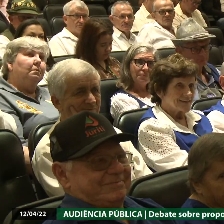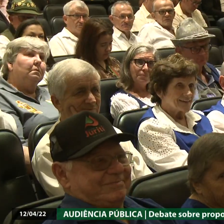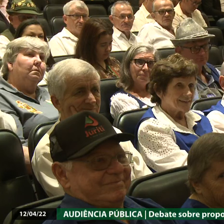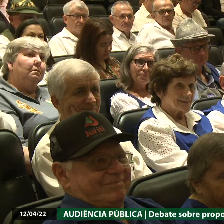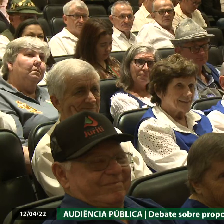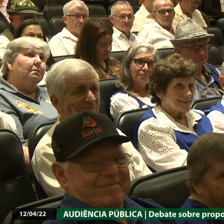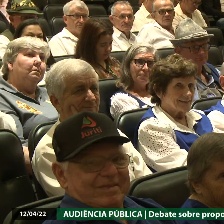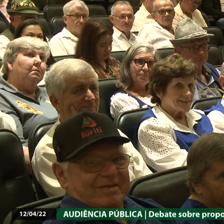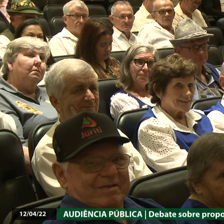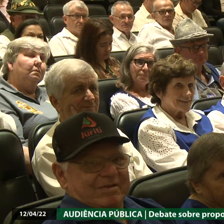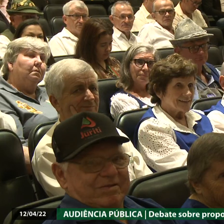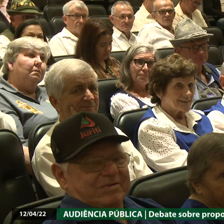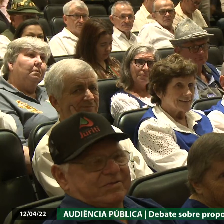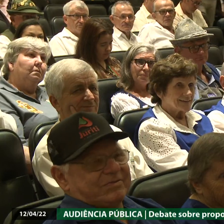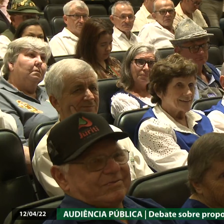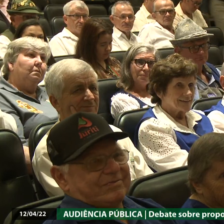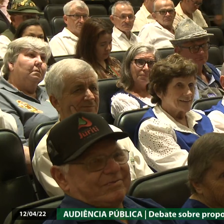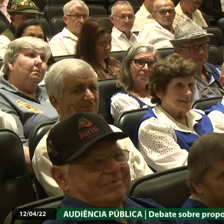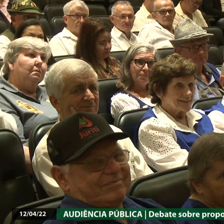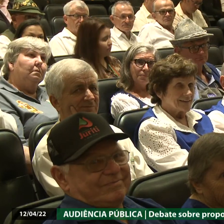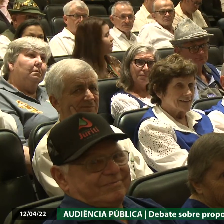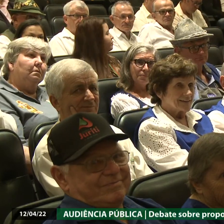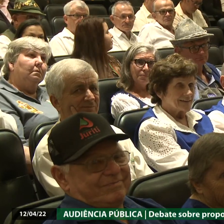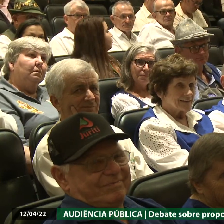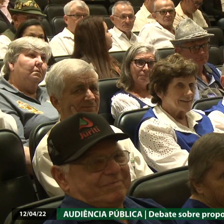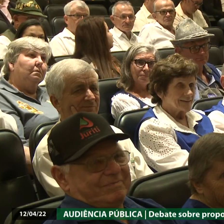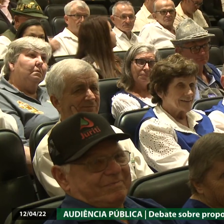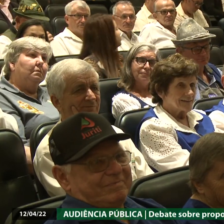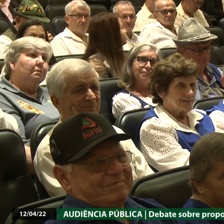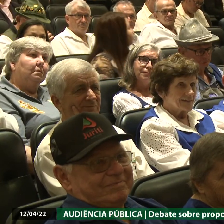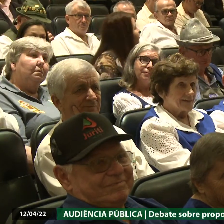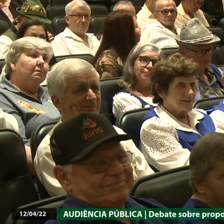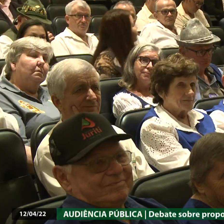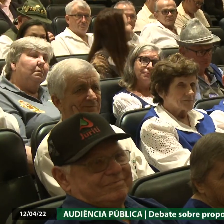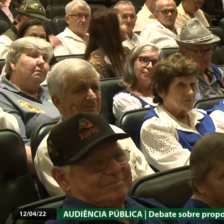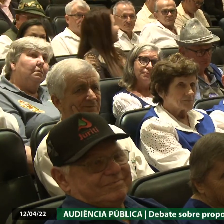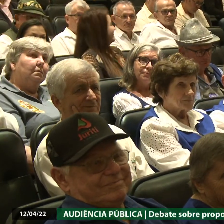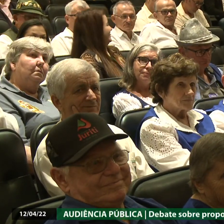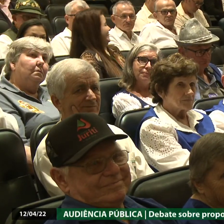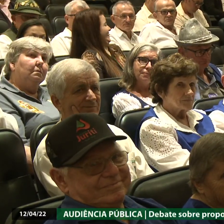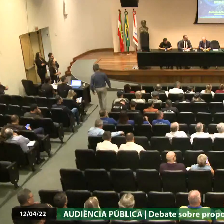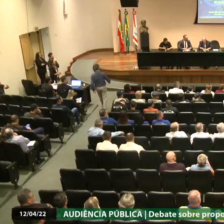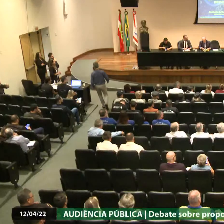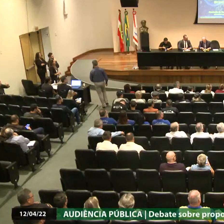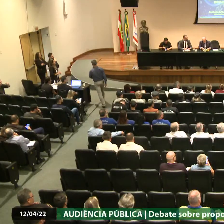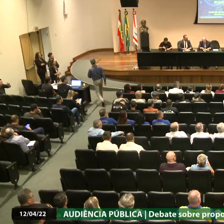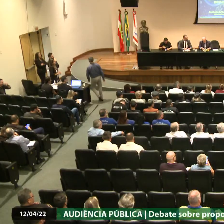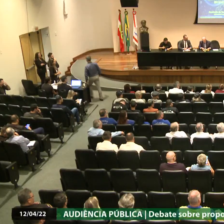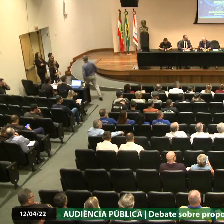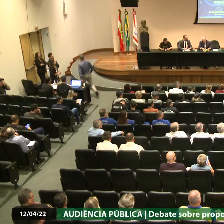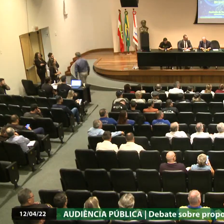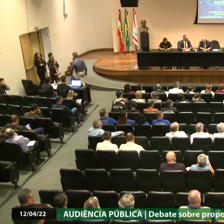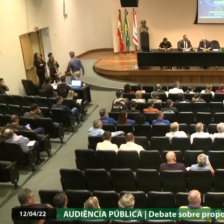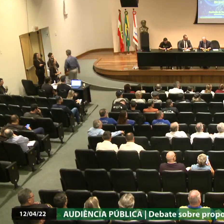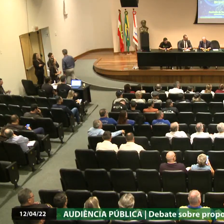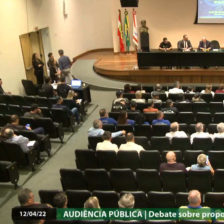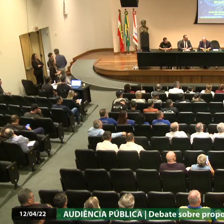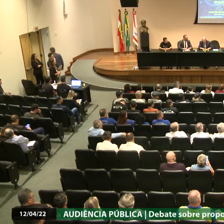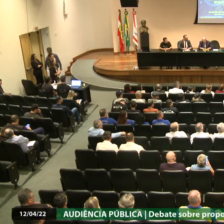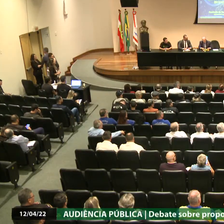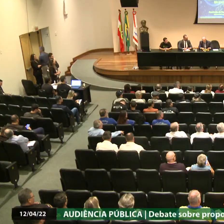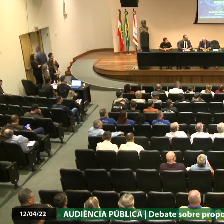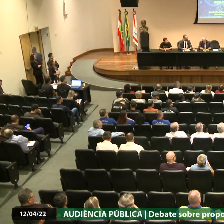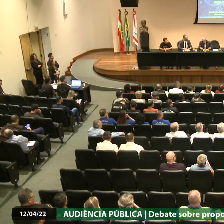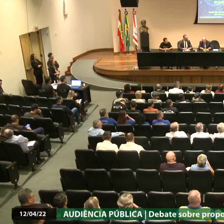conquistas e história que tem para apresentar queria saudar primeiramente o meu amigo se a